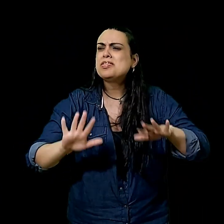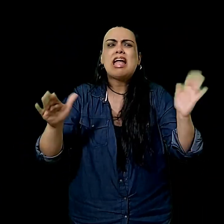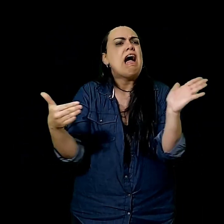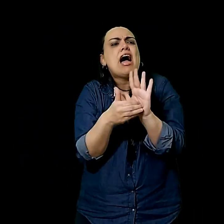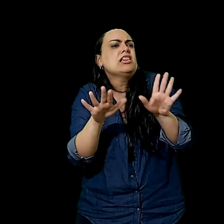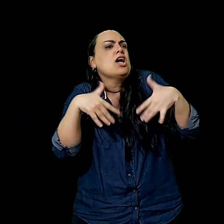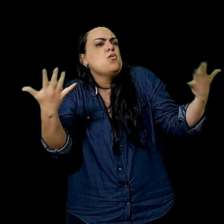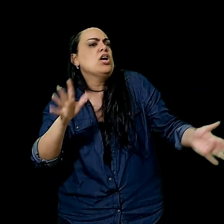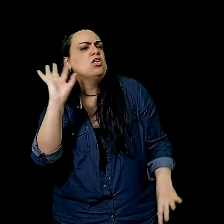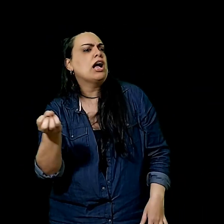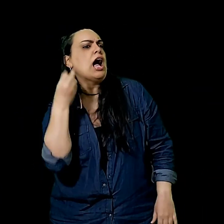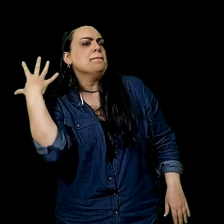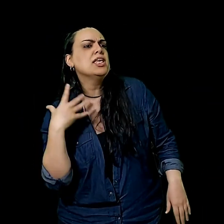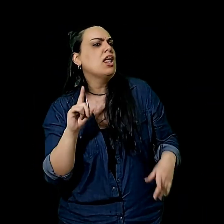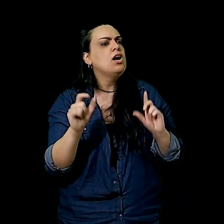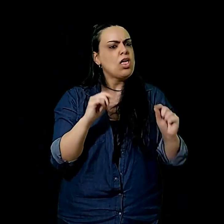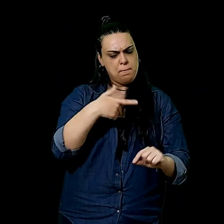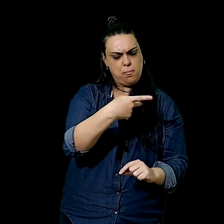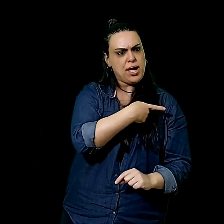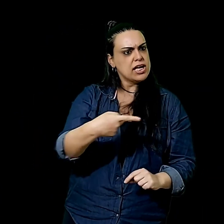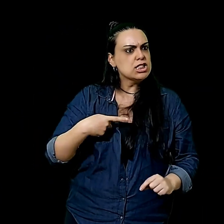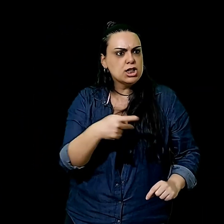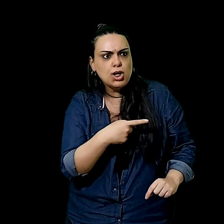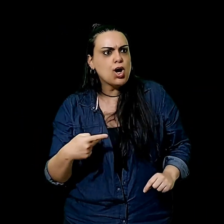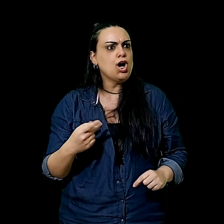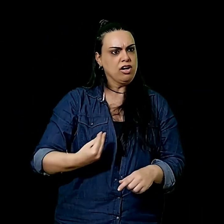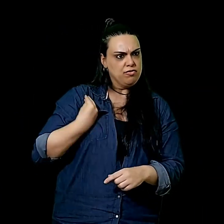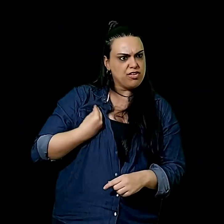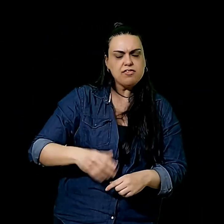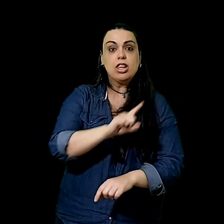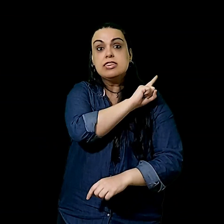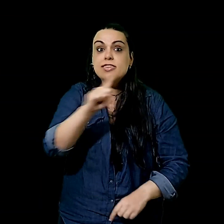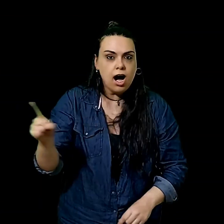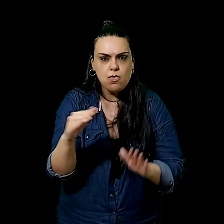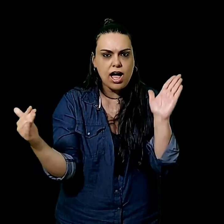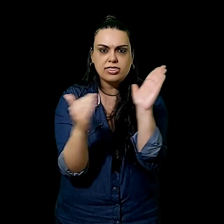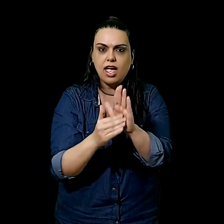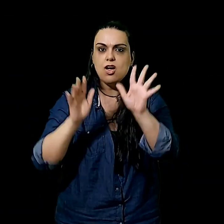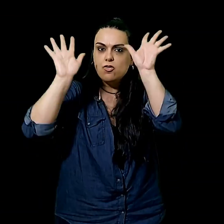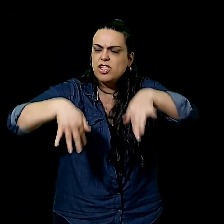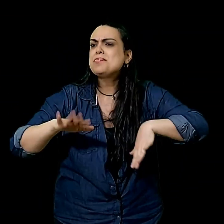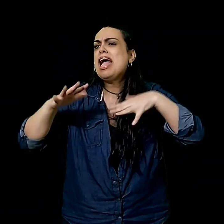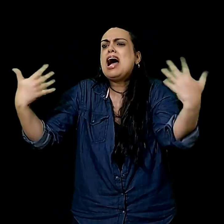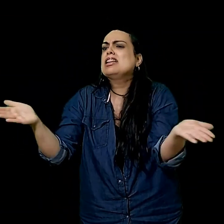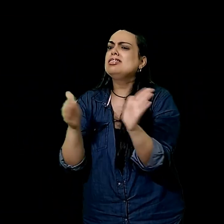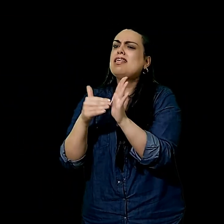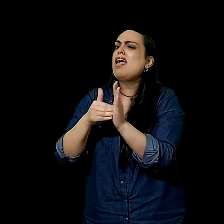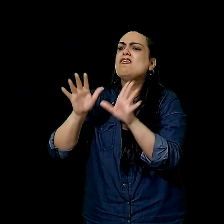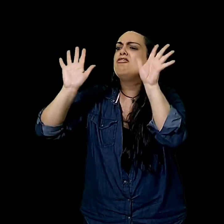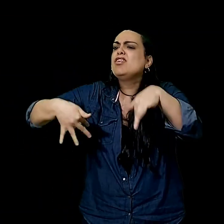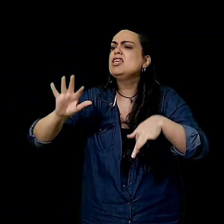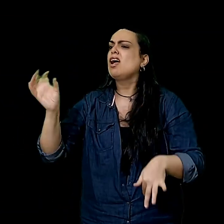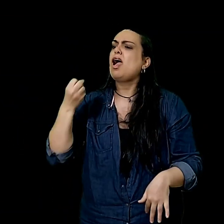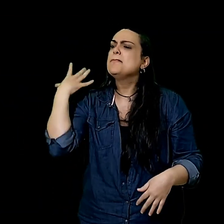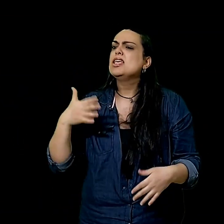Até quando, Camila? Até enquanto o meu pastor, que é meu mentor, fica vivo? Não. Até o fim. Até quando, Camila? Até a minha mãe e o meu